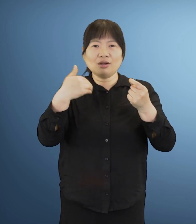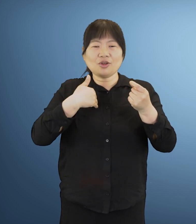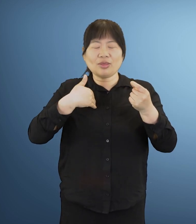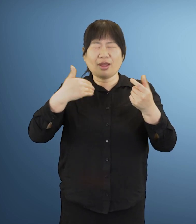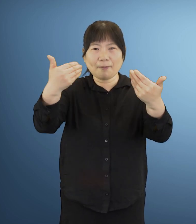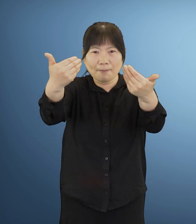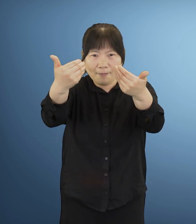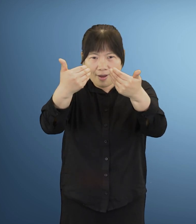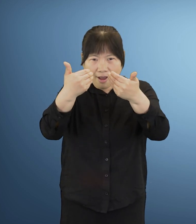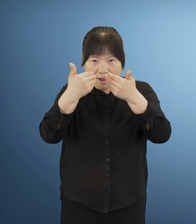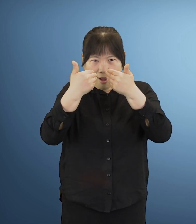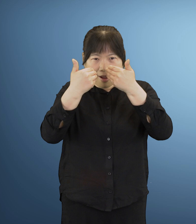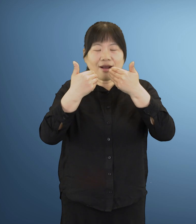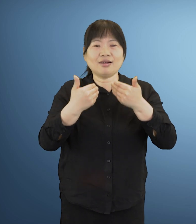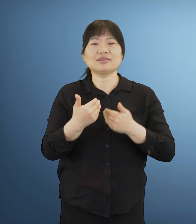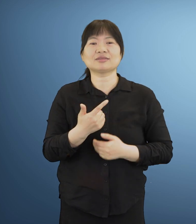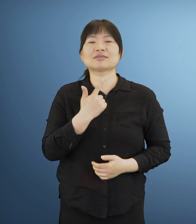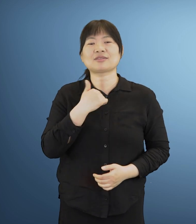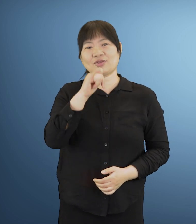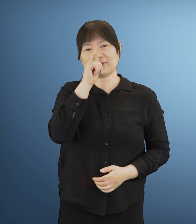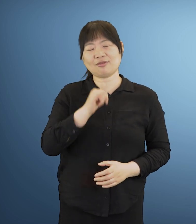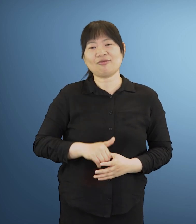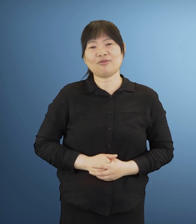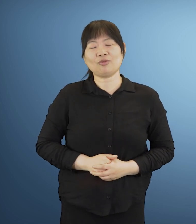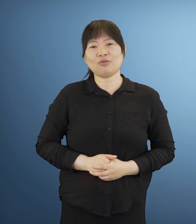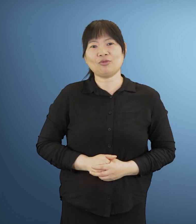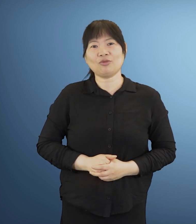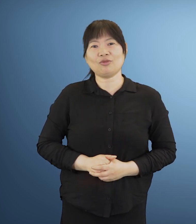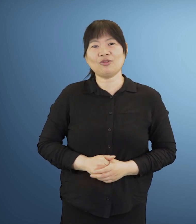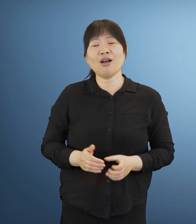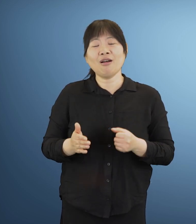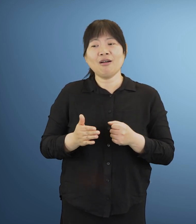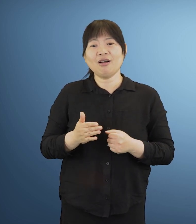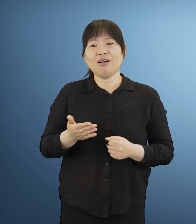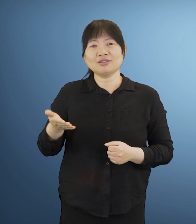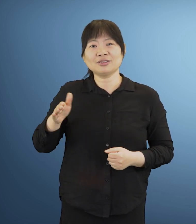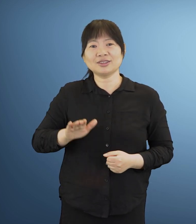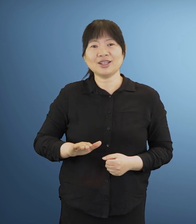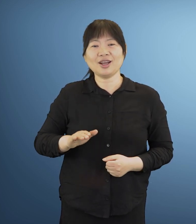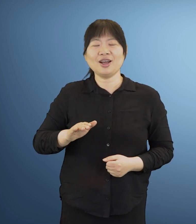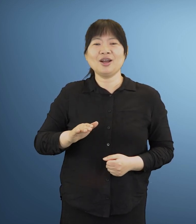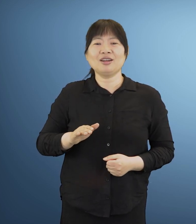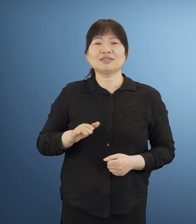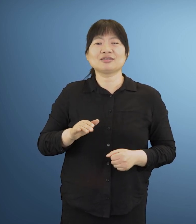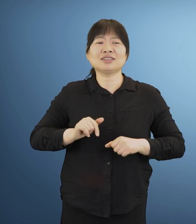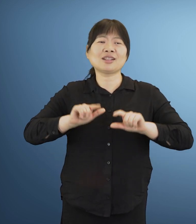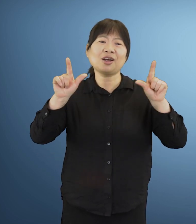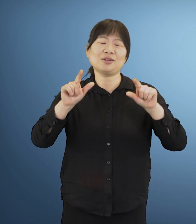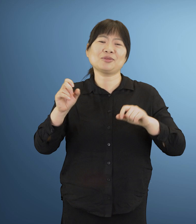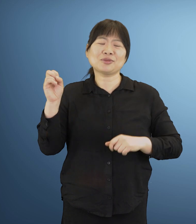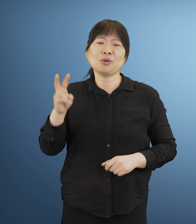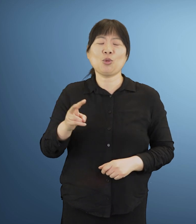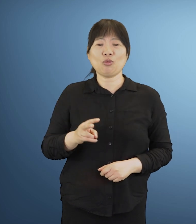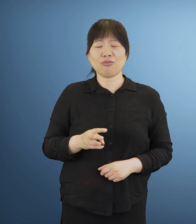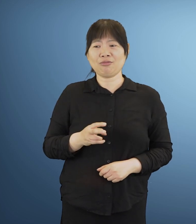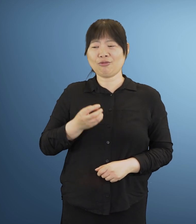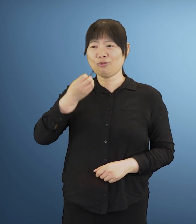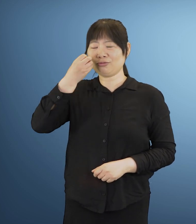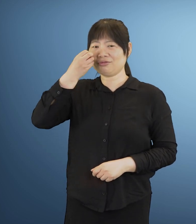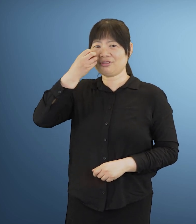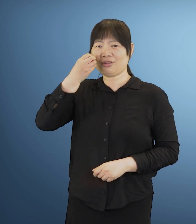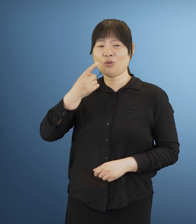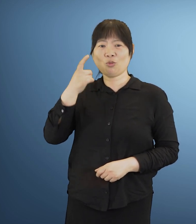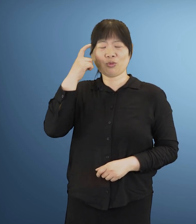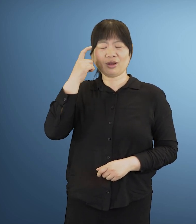해요. 그래서 내가 내내 또 정신이 헷갈렸어요. 뭐지? 오늘은?